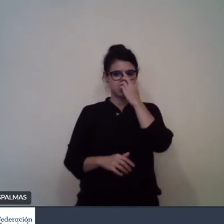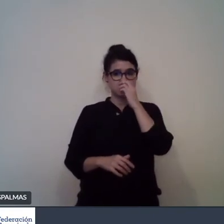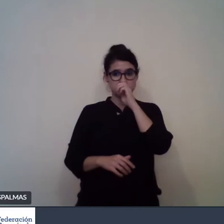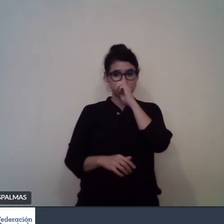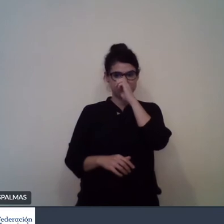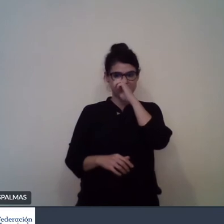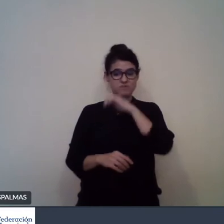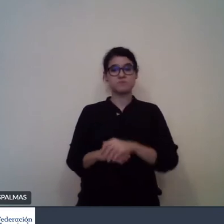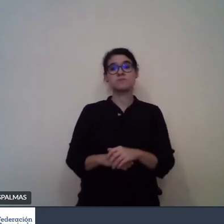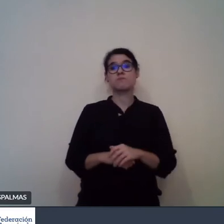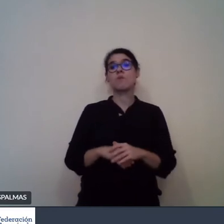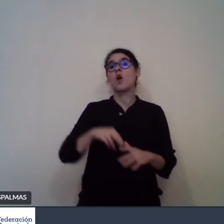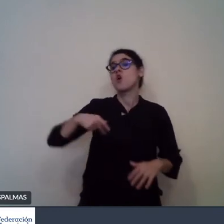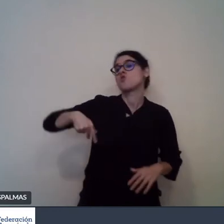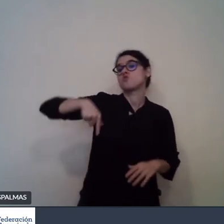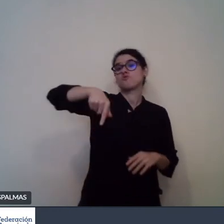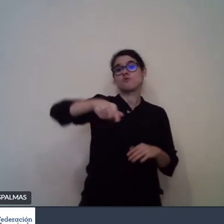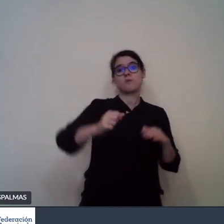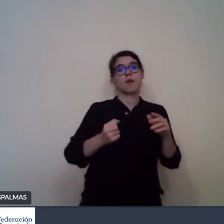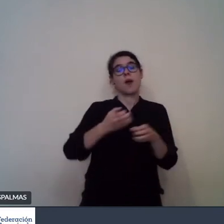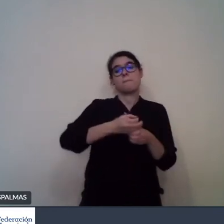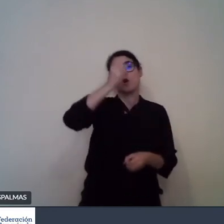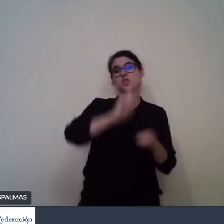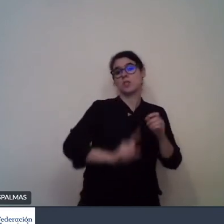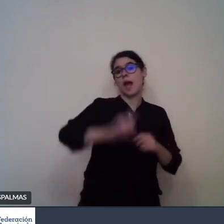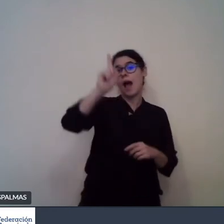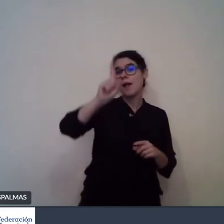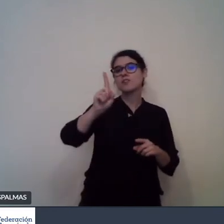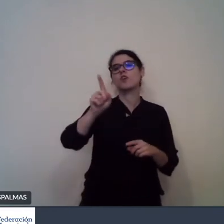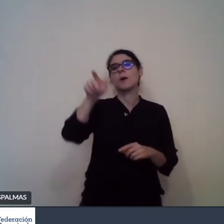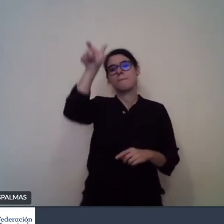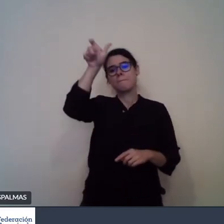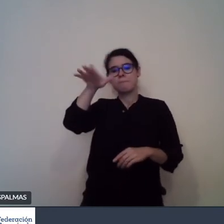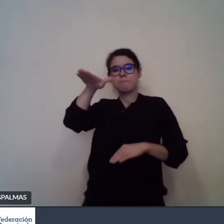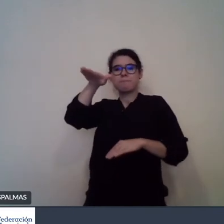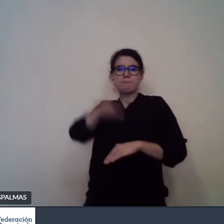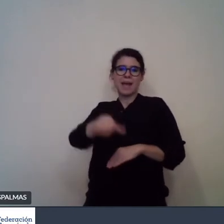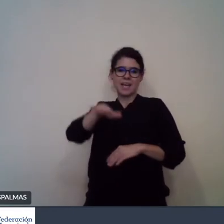Subida poste alto de grande con pequeño defendiéndole.